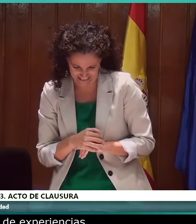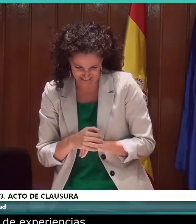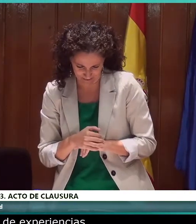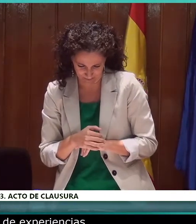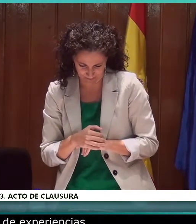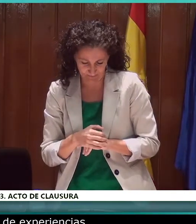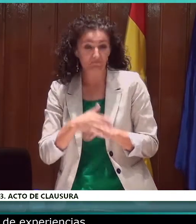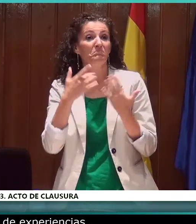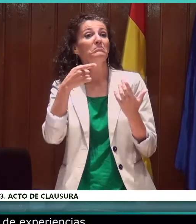Comunicaciones